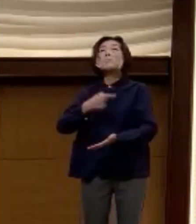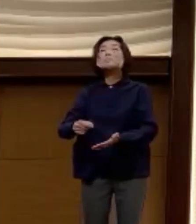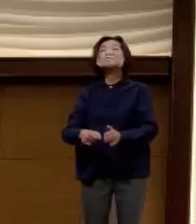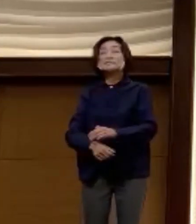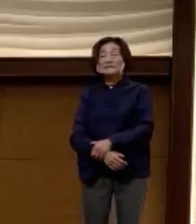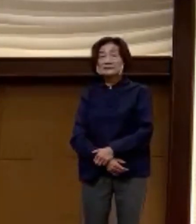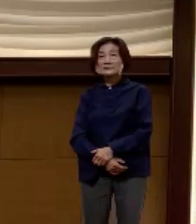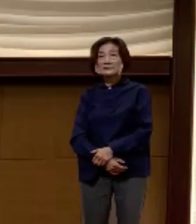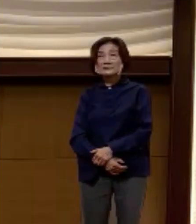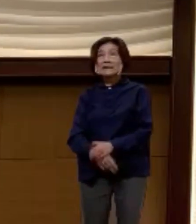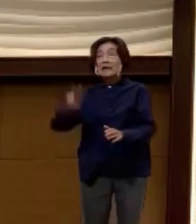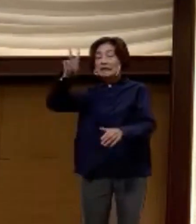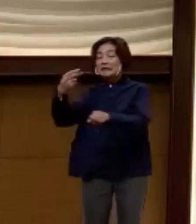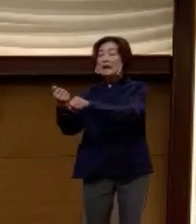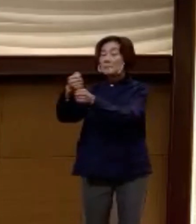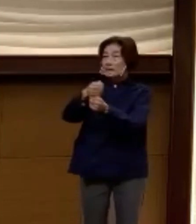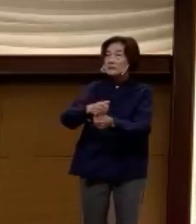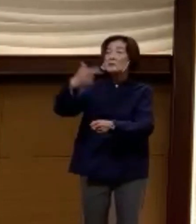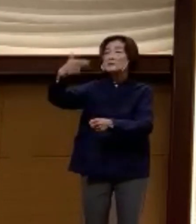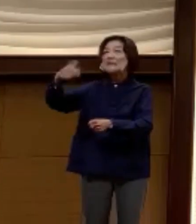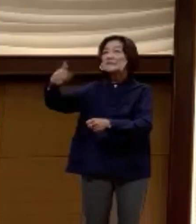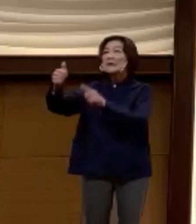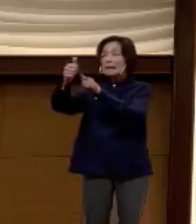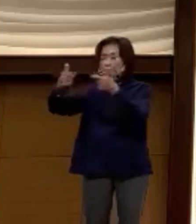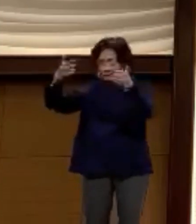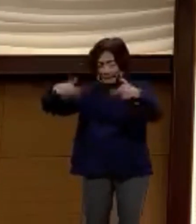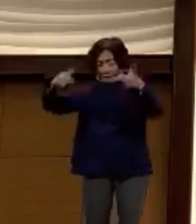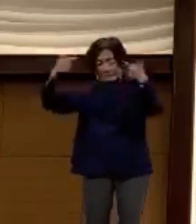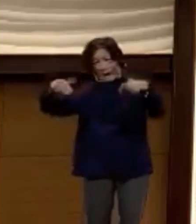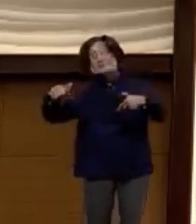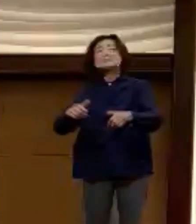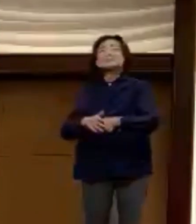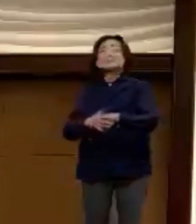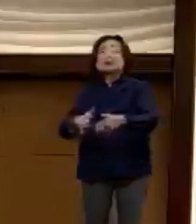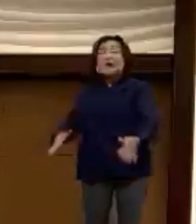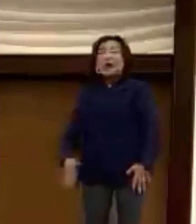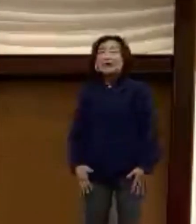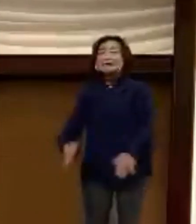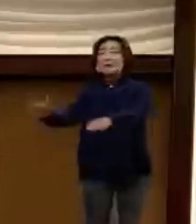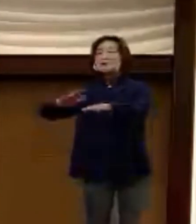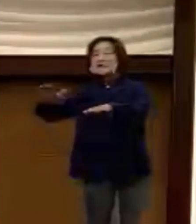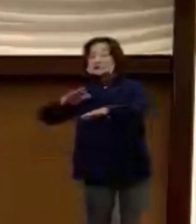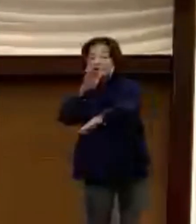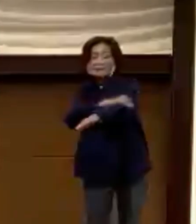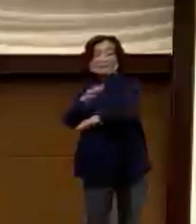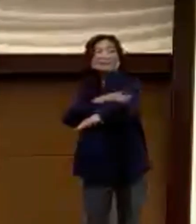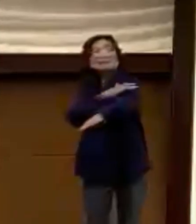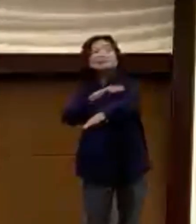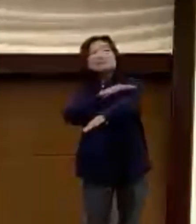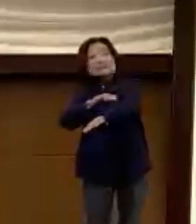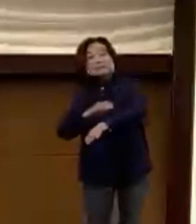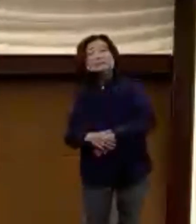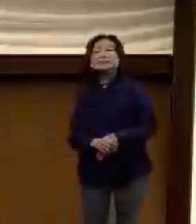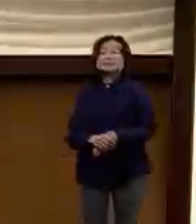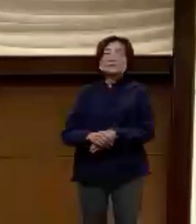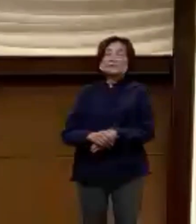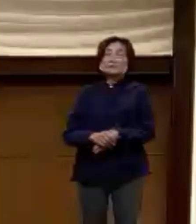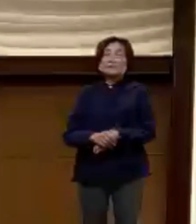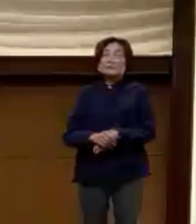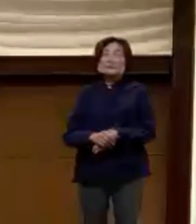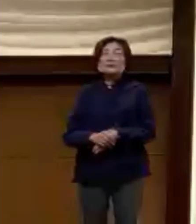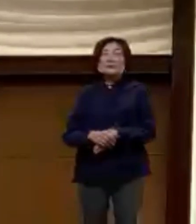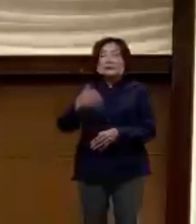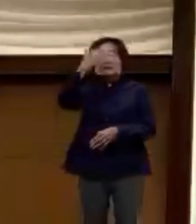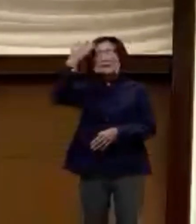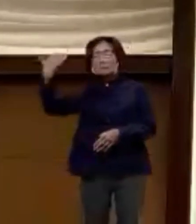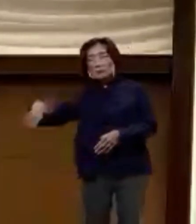ください。リハビリの先生が毎日毎日足をさすり、手をさすり、そして